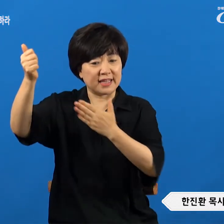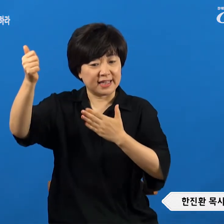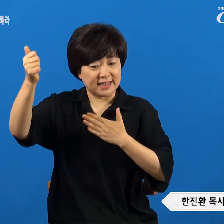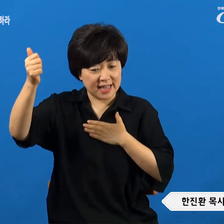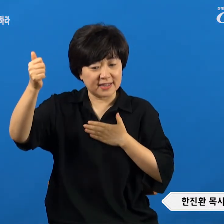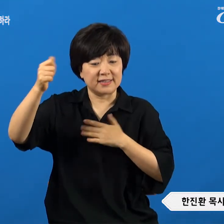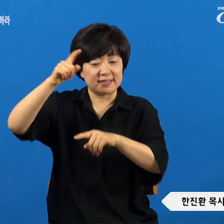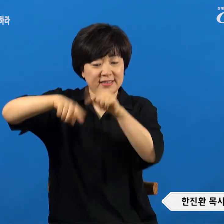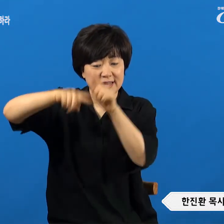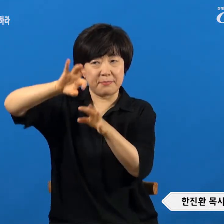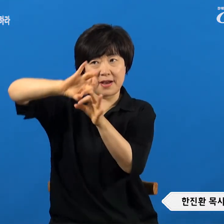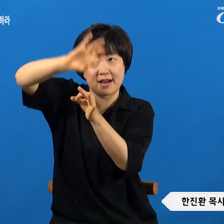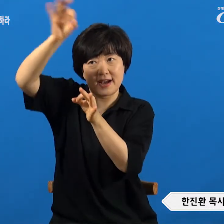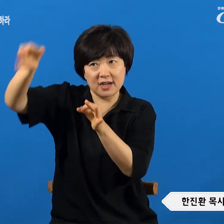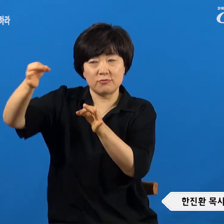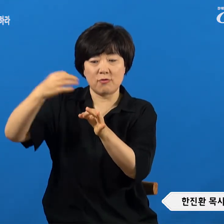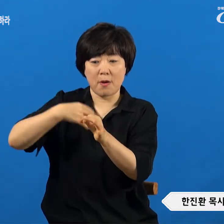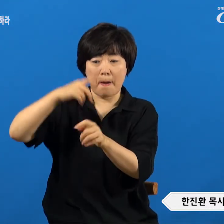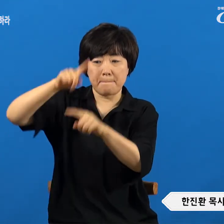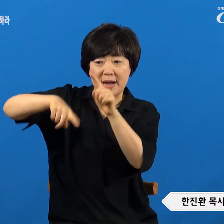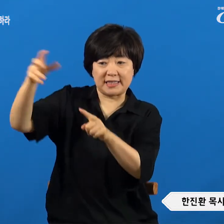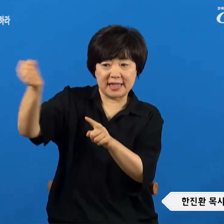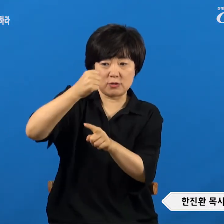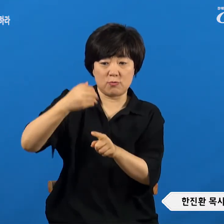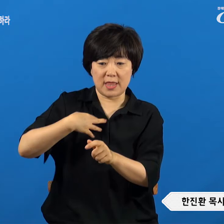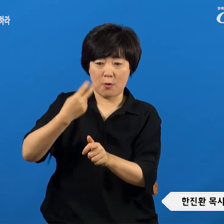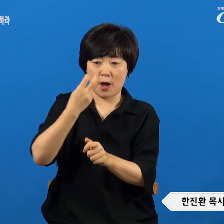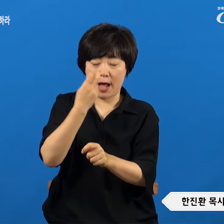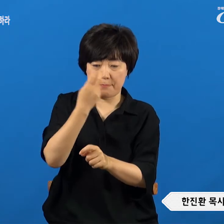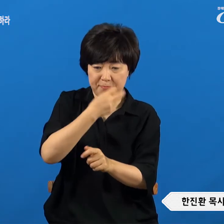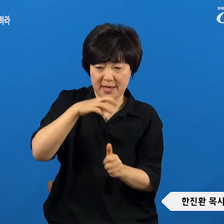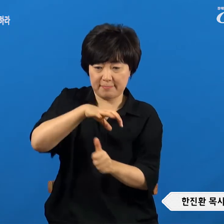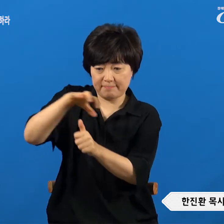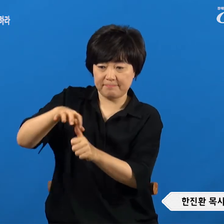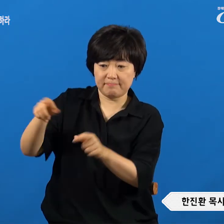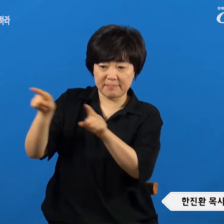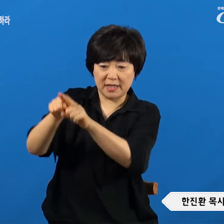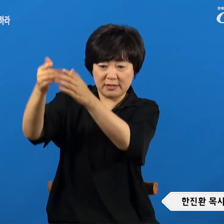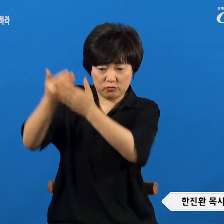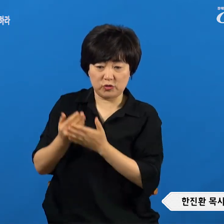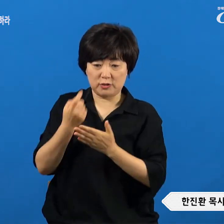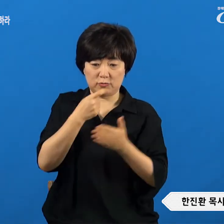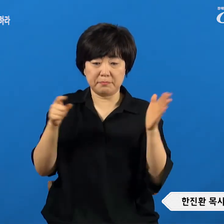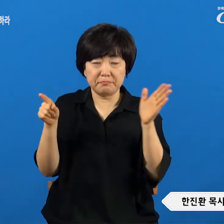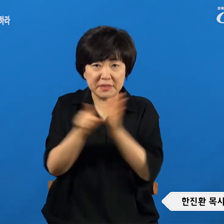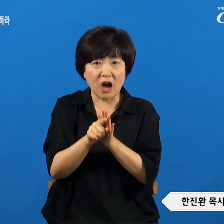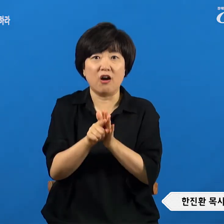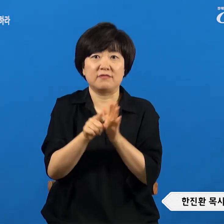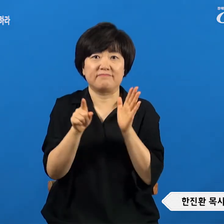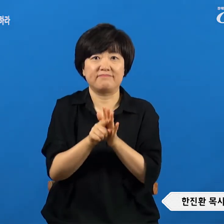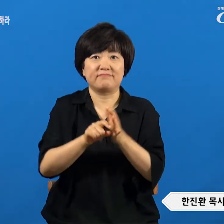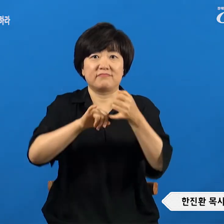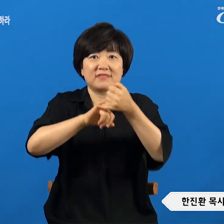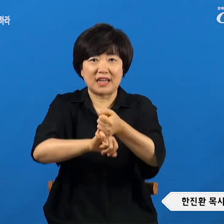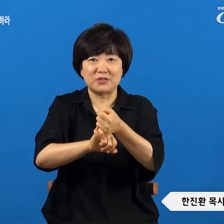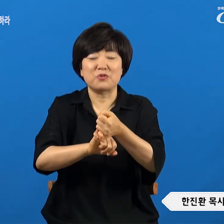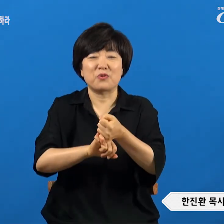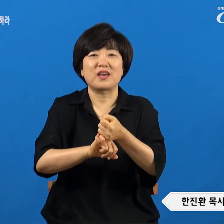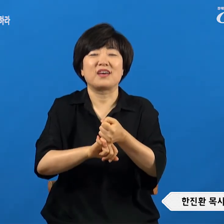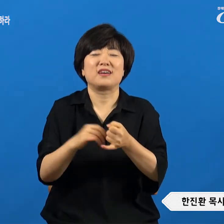지팡이와 막대기로 나를 지켜주시고 함께 해주신다, 그 약속의 말씀 붙들고 여러분 일어설 수 있기를